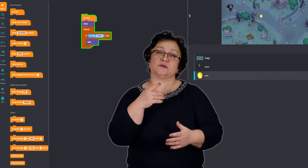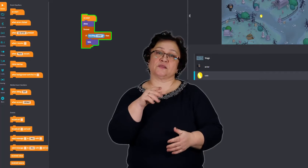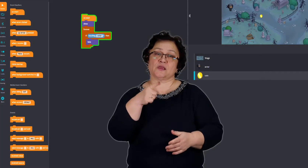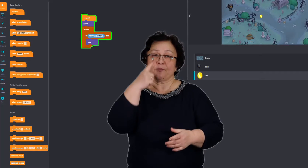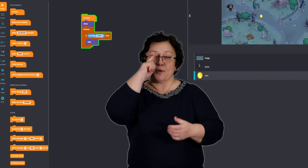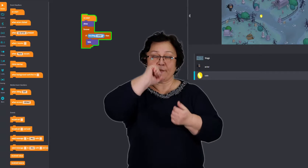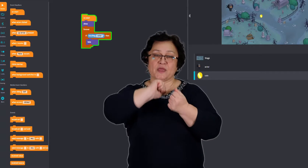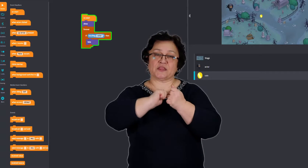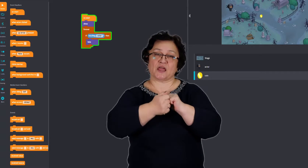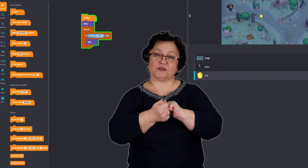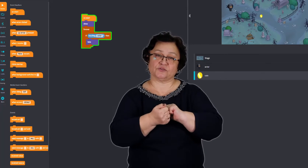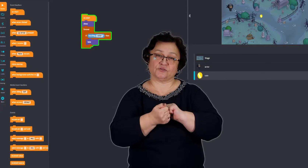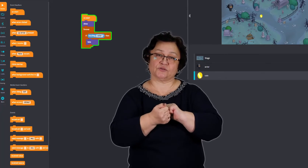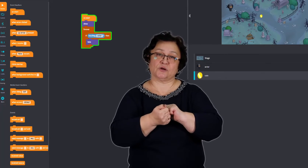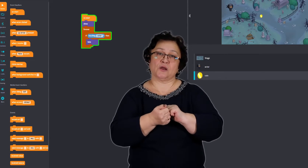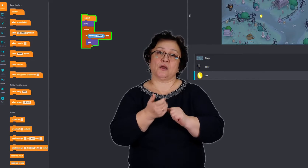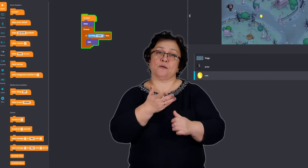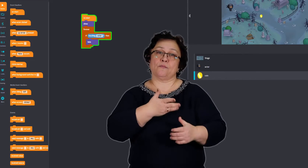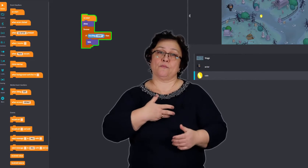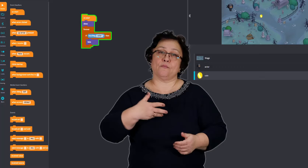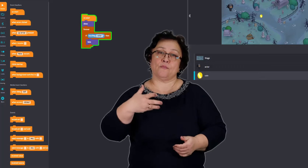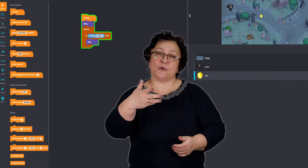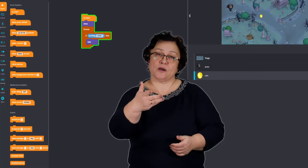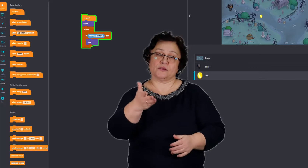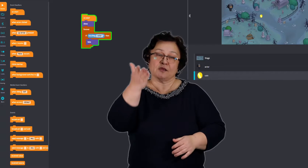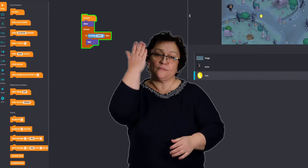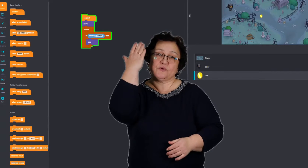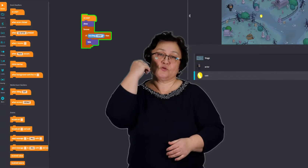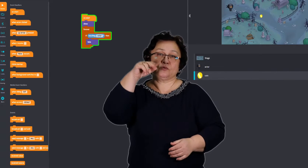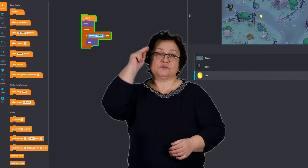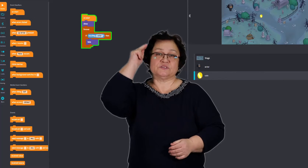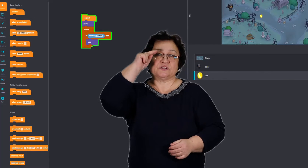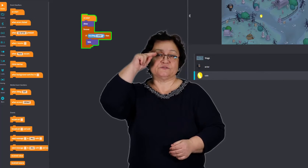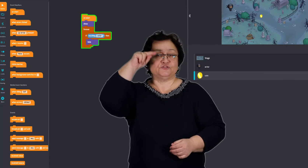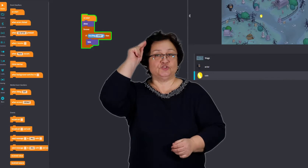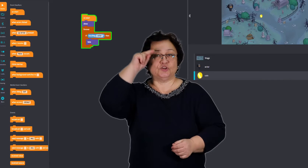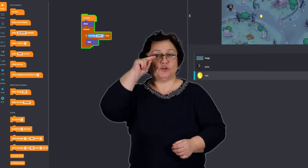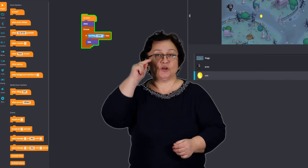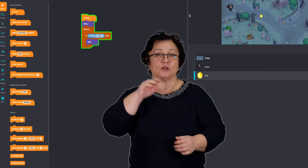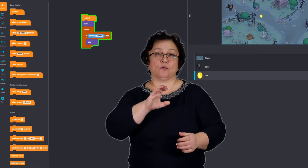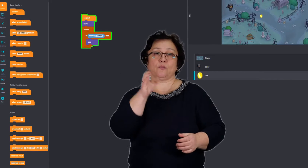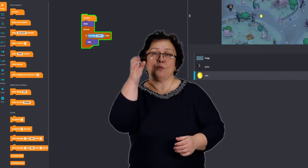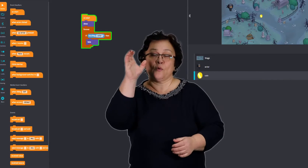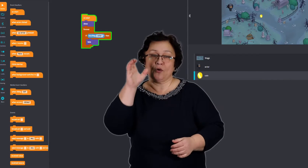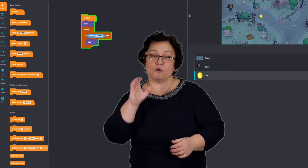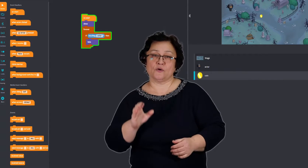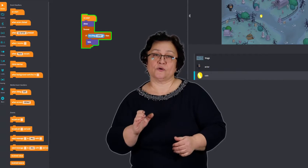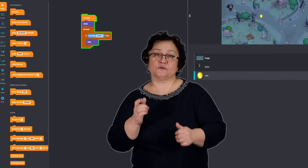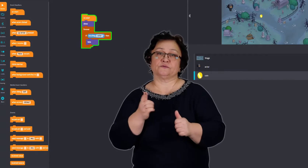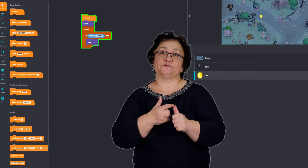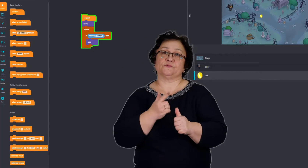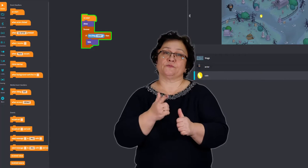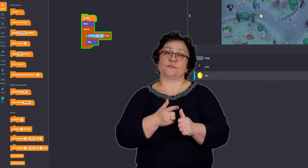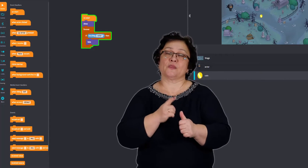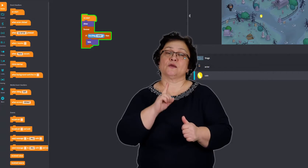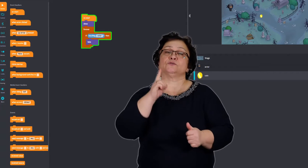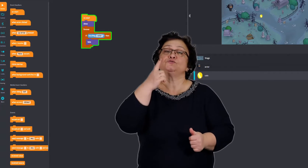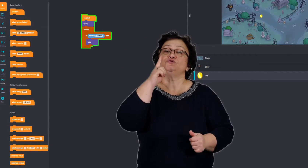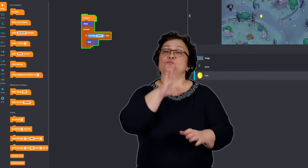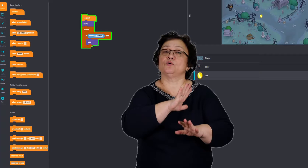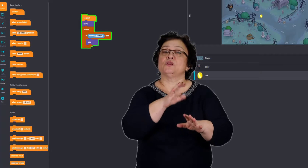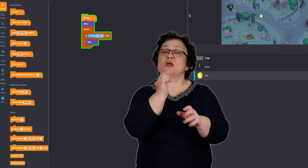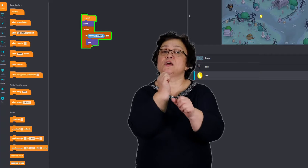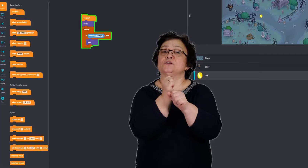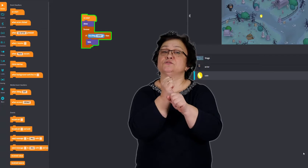ти пам'ятаєш, ми на минулому занятті вчили блок звуків. Чому б